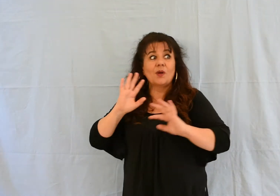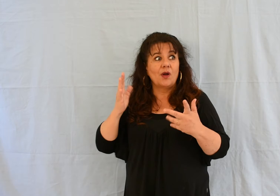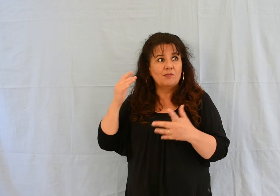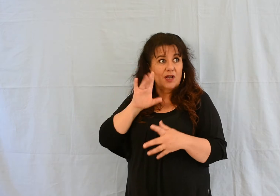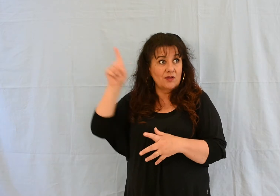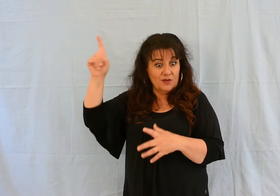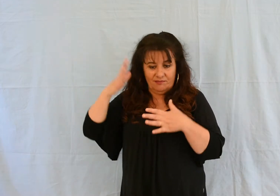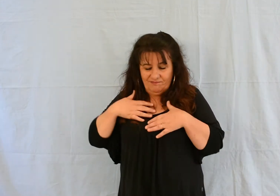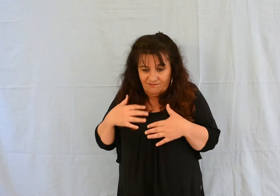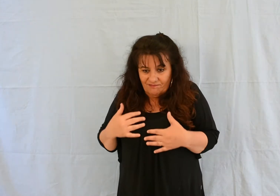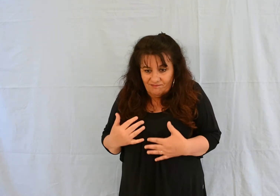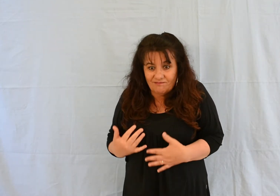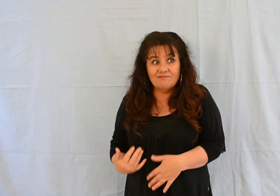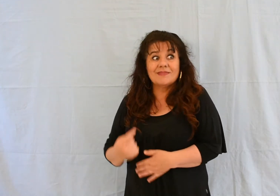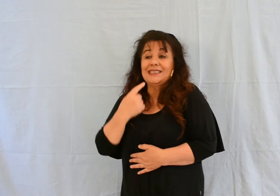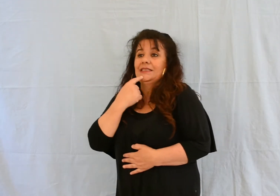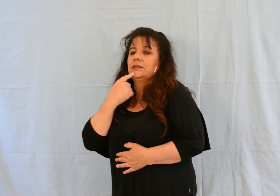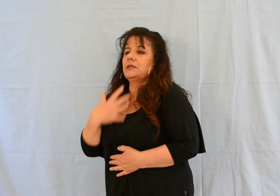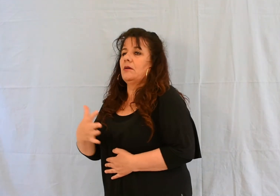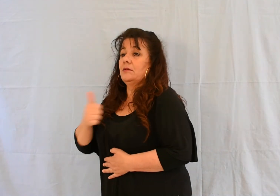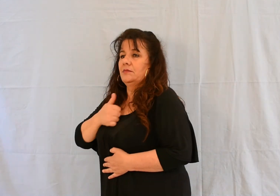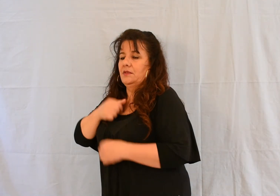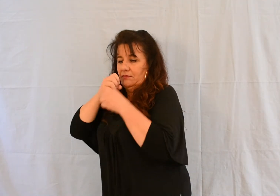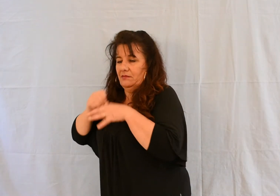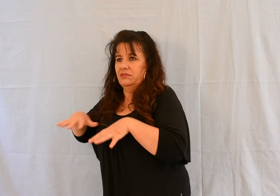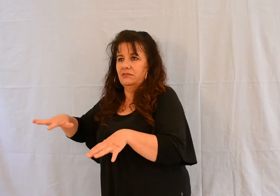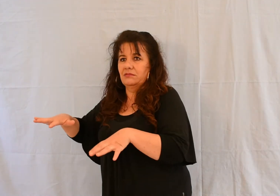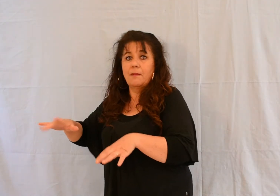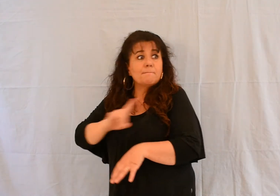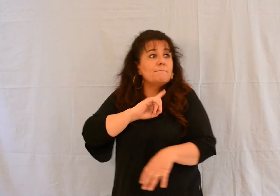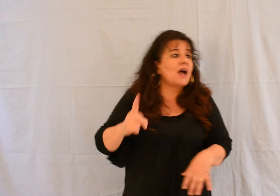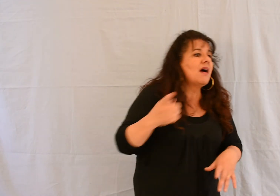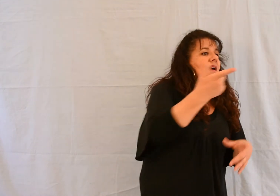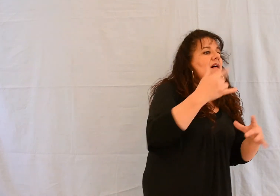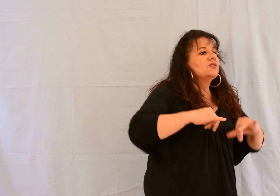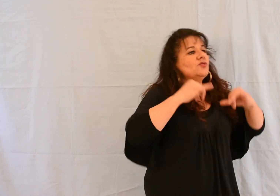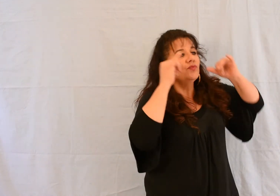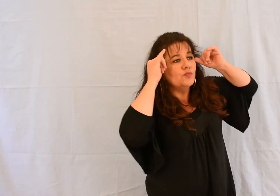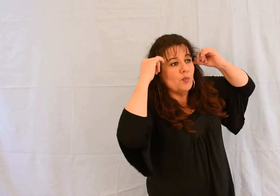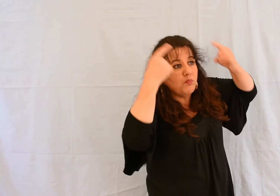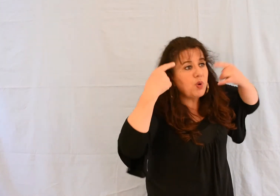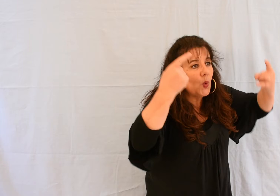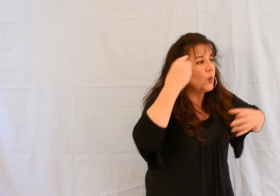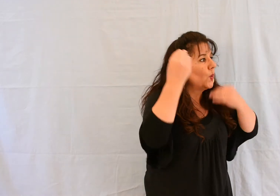non pas le sang de bouc et de jeunes taureaux, mais son propre sang.